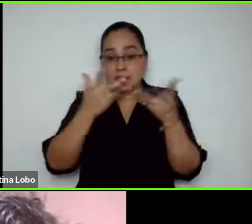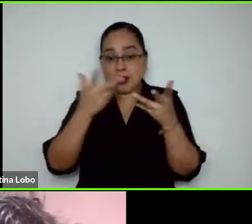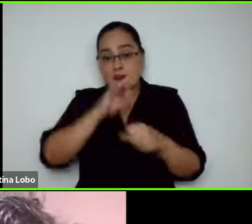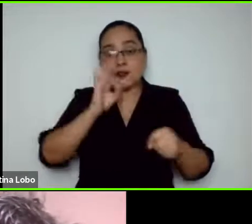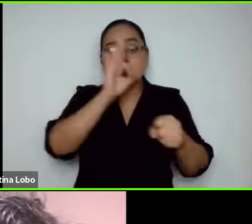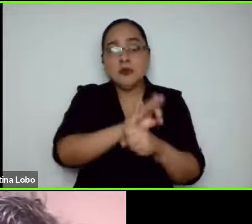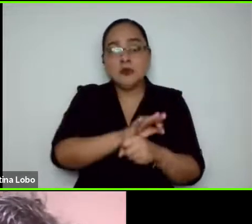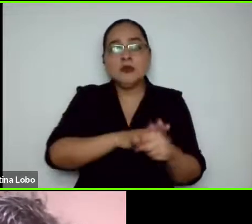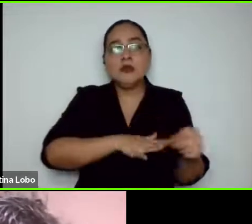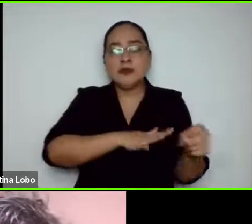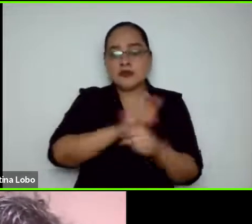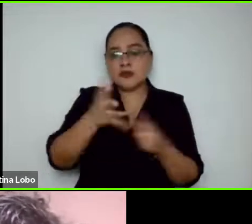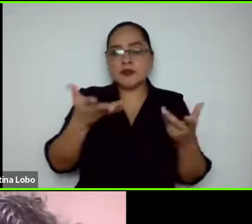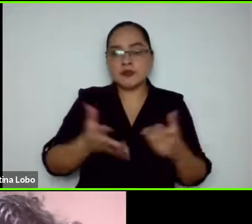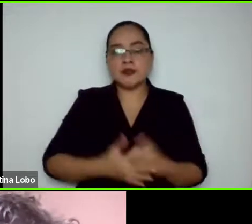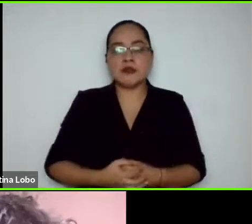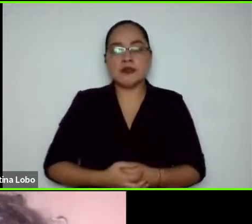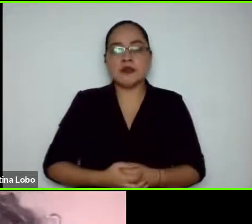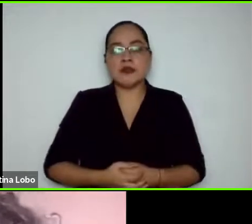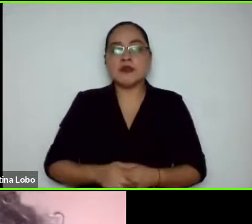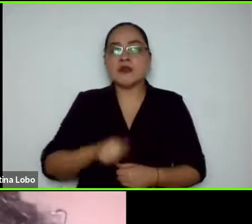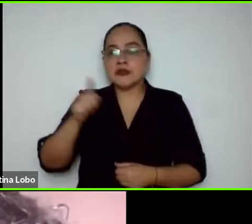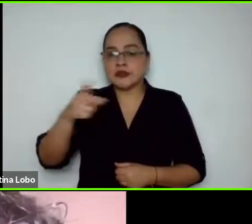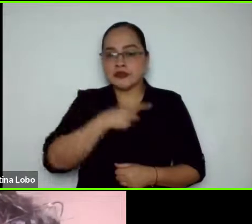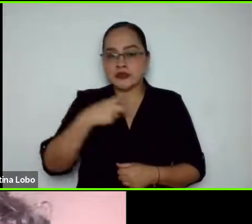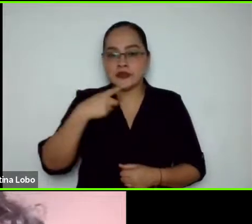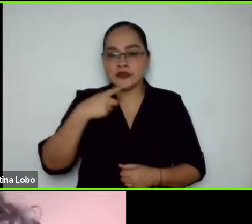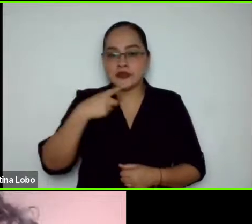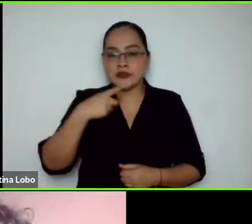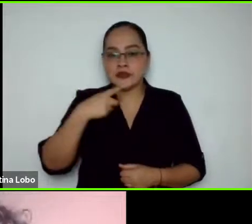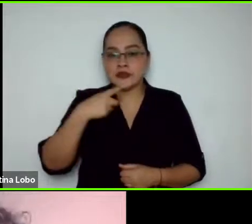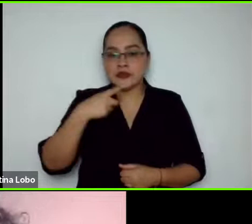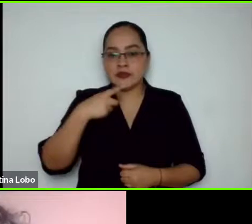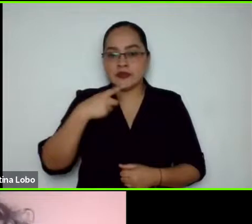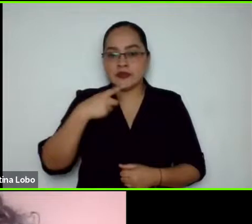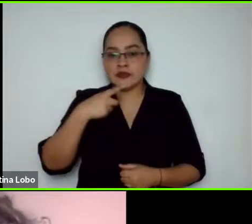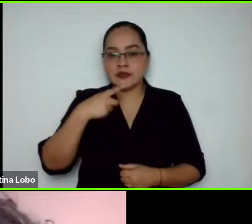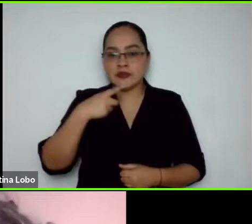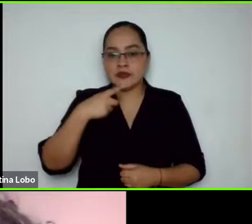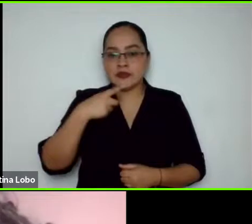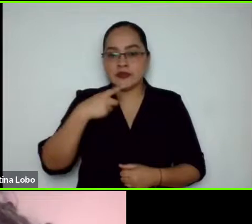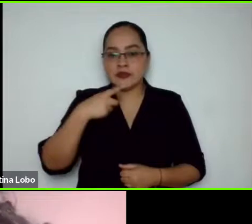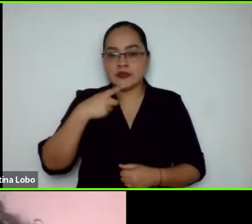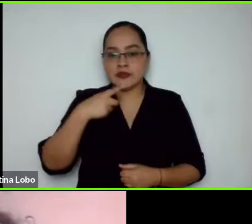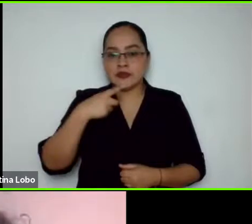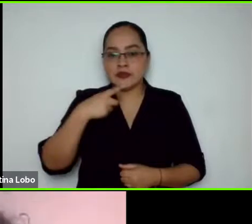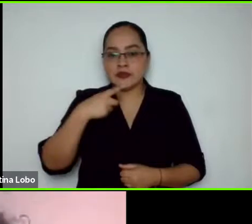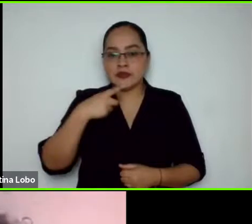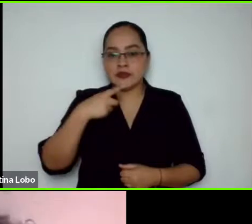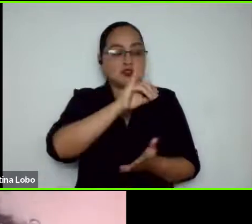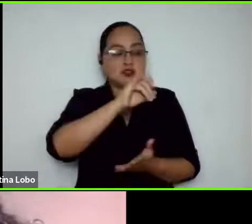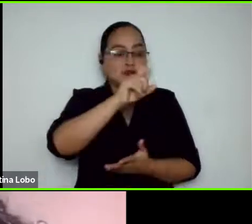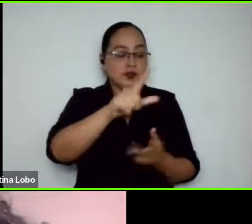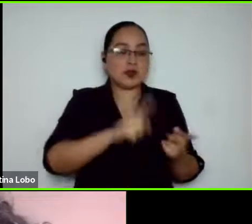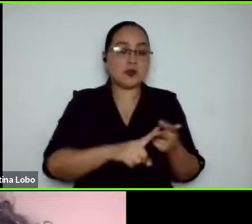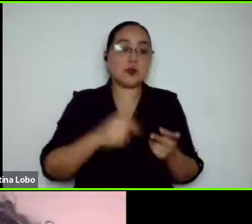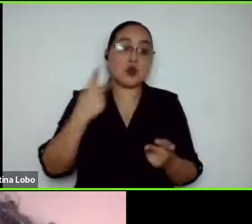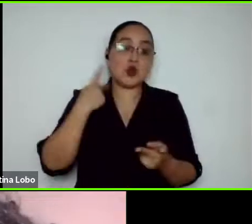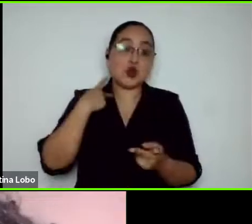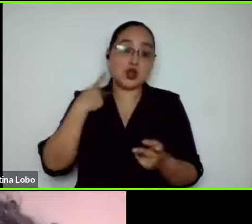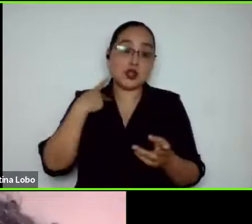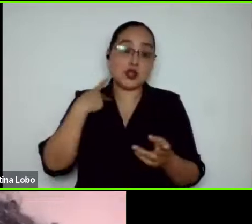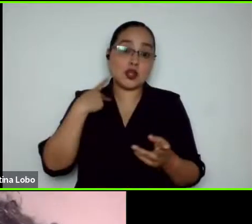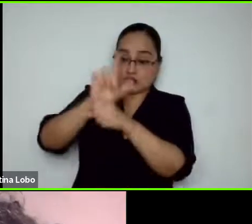derechos? En realidad, pues lo tiene que hacer en todos los derechos, ¿no? O sea, tanto en los derechos civiles y políticos, como en los derechos sociales, como en los